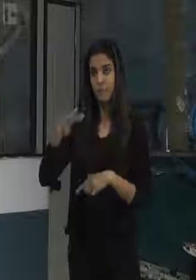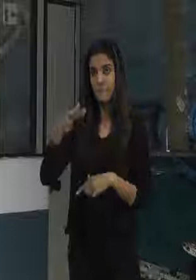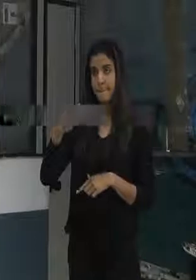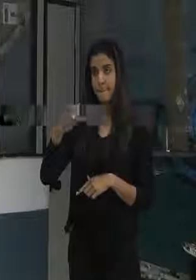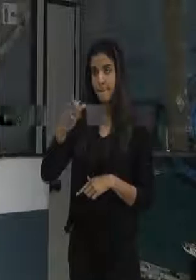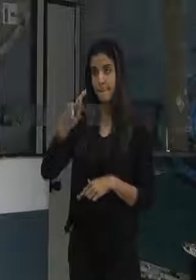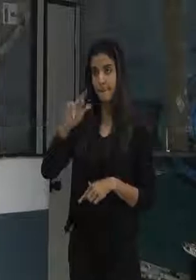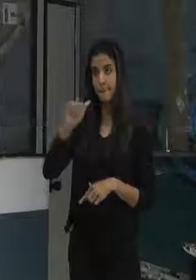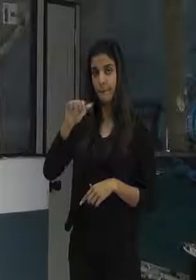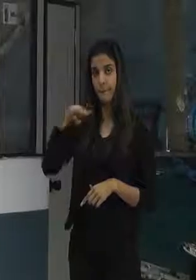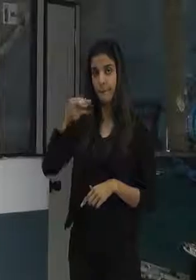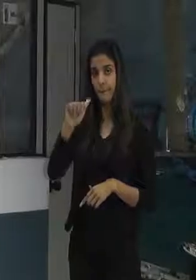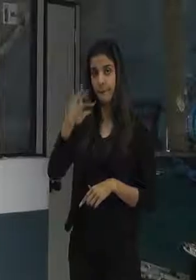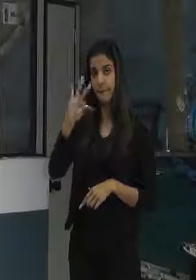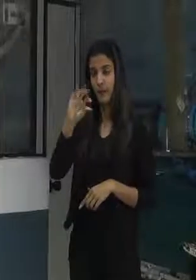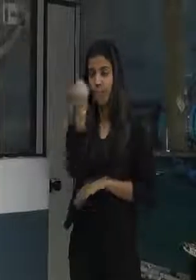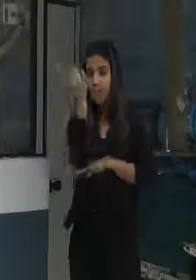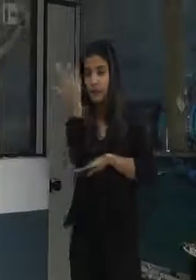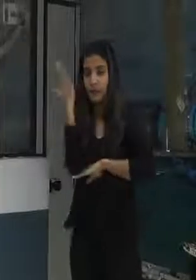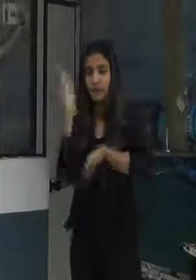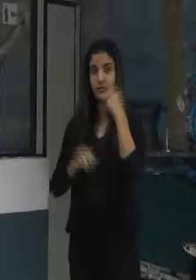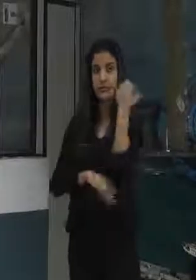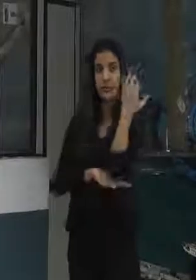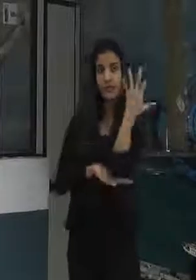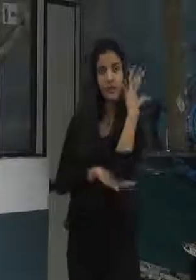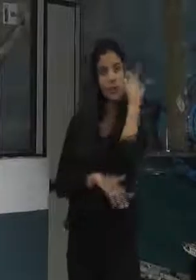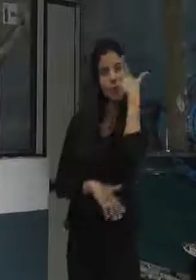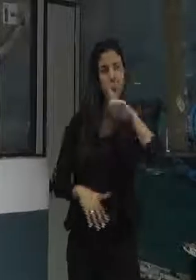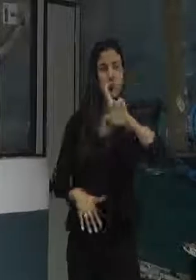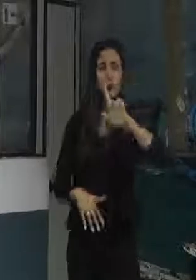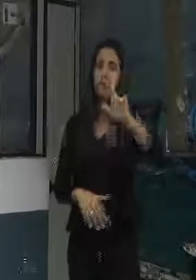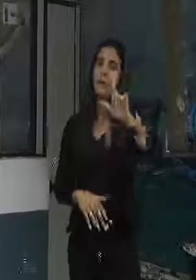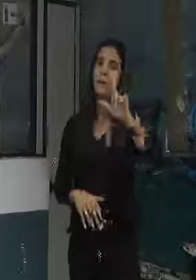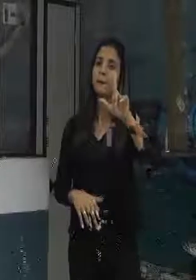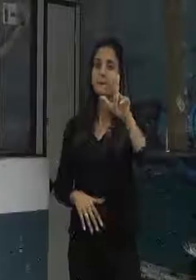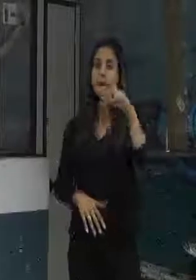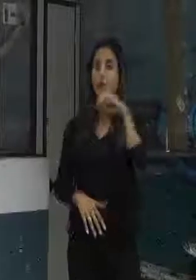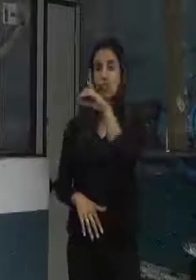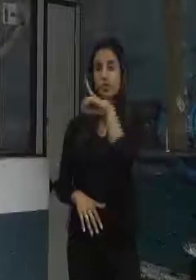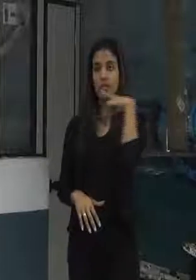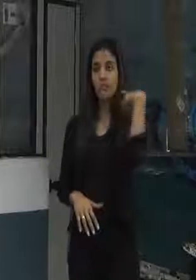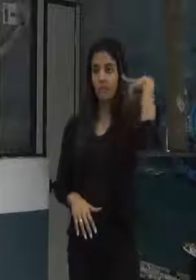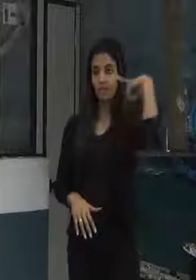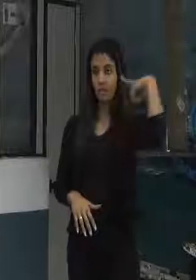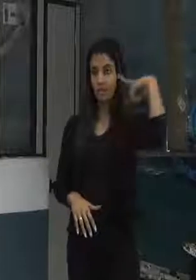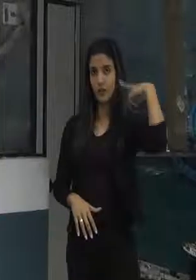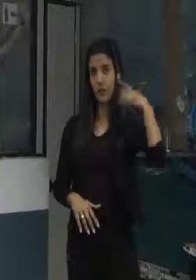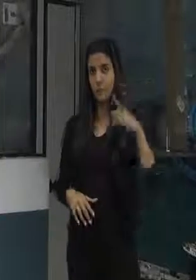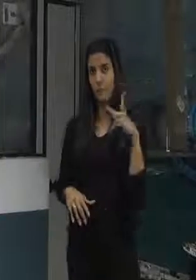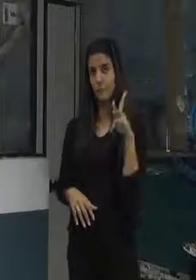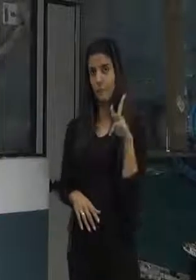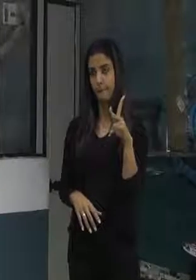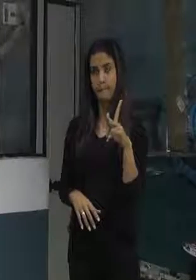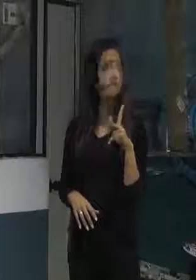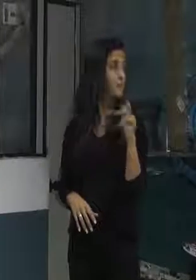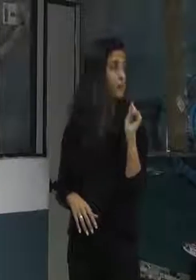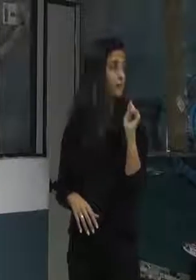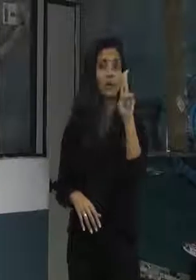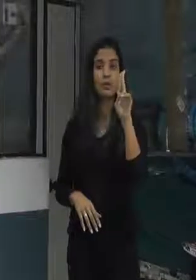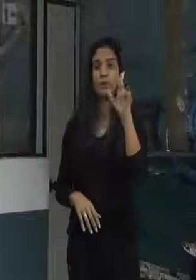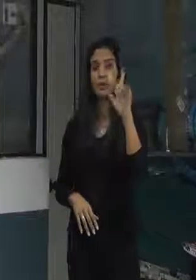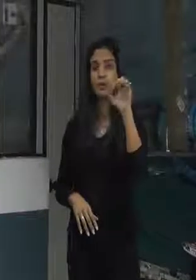prefeito então não consegue fazer com Paulo Magalhães, que é o deputado, só porque ele não conseguiu dar nem 3 mil votos para Paulo Magalhães, que foi o